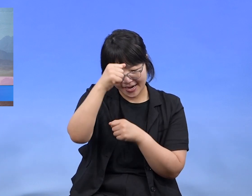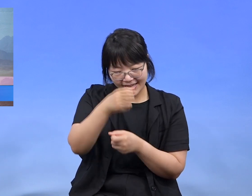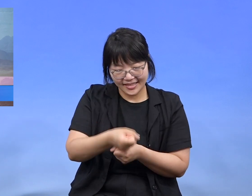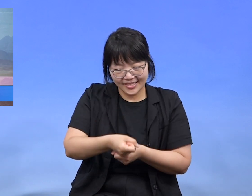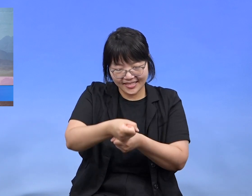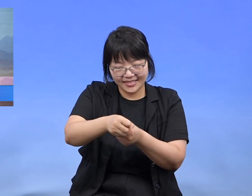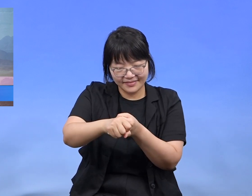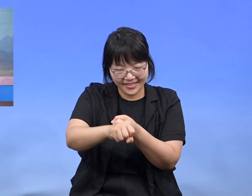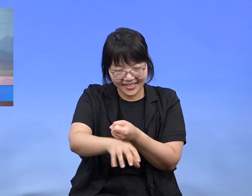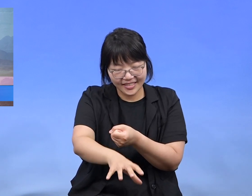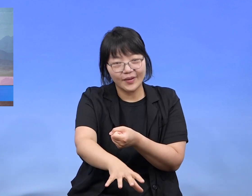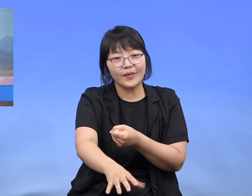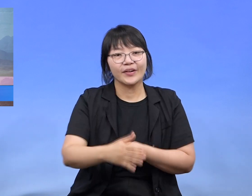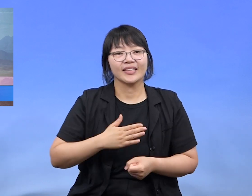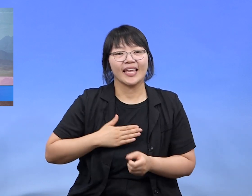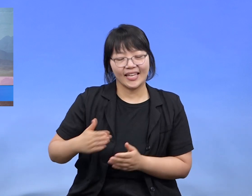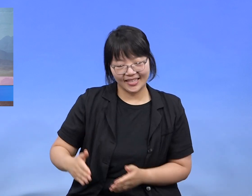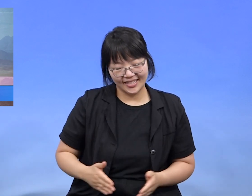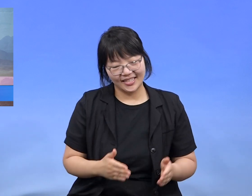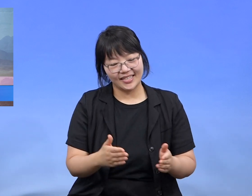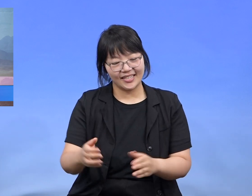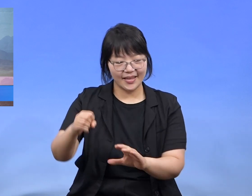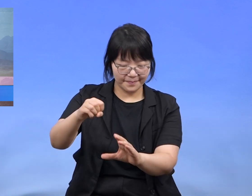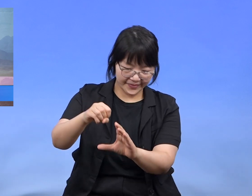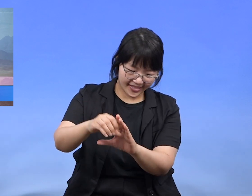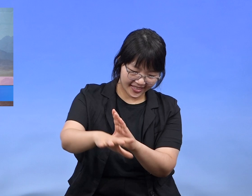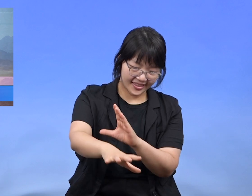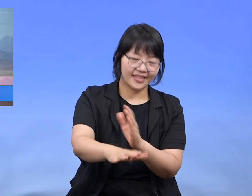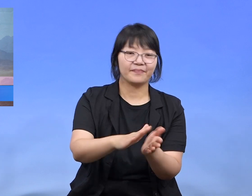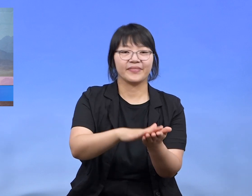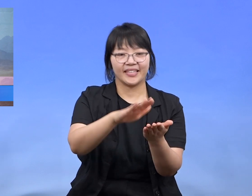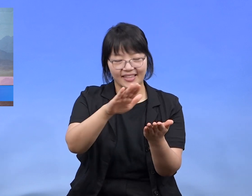내 발의 등이요 내 길의 빛이니이다.